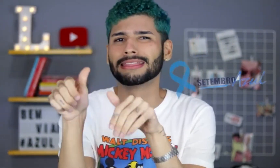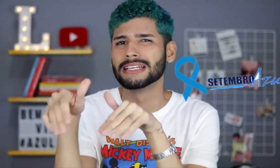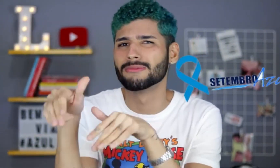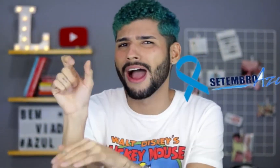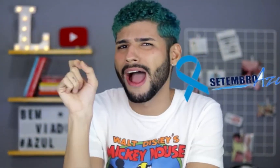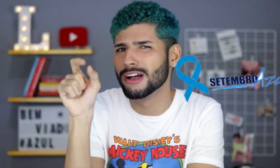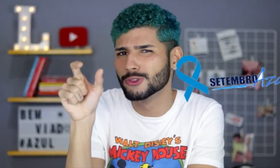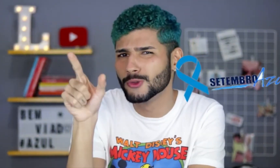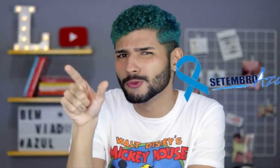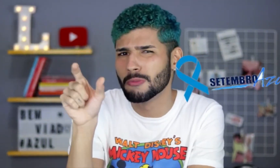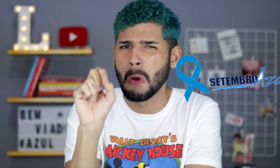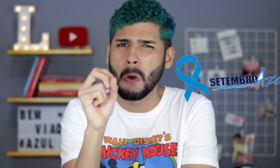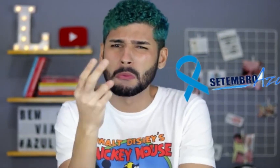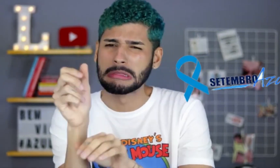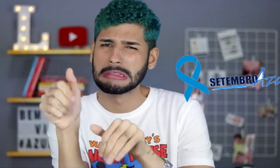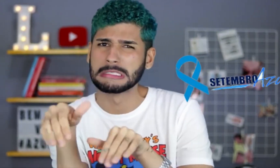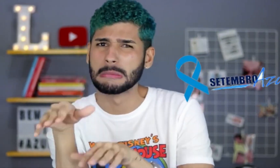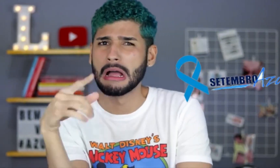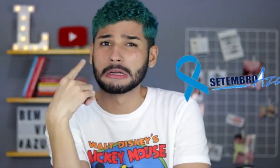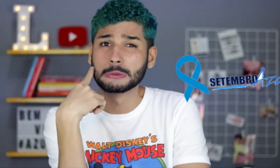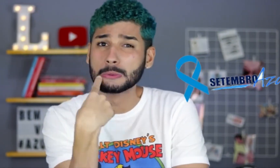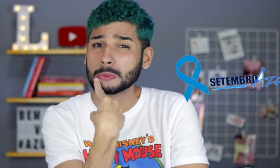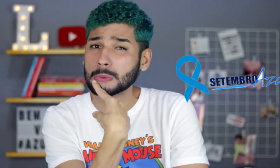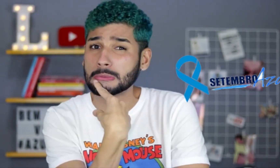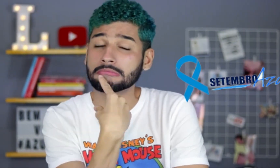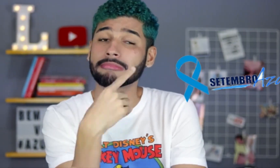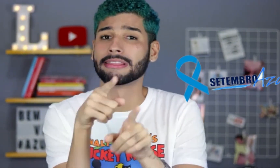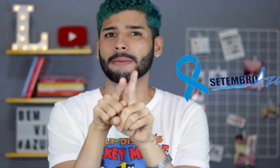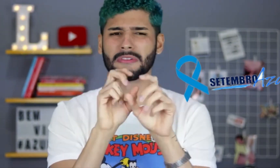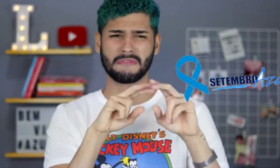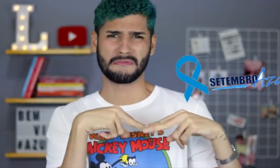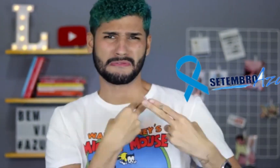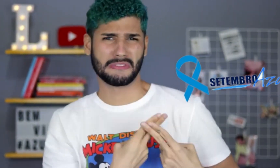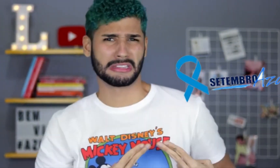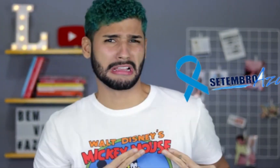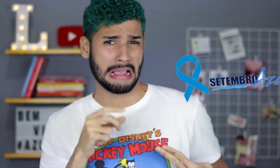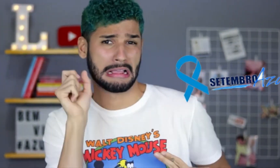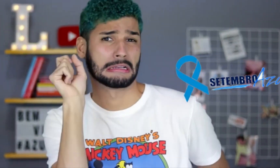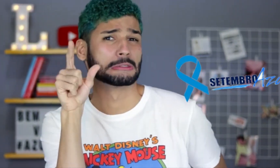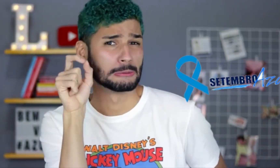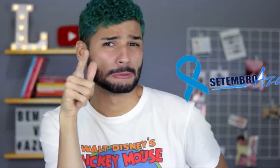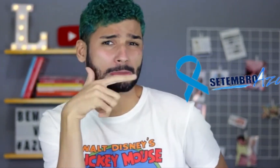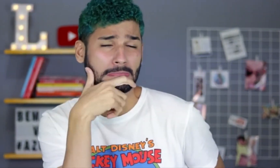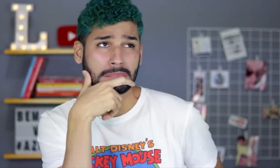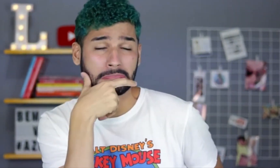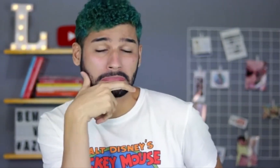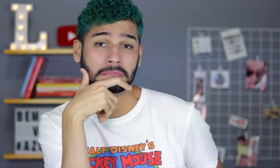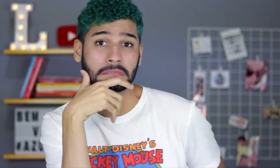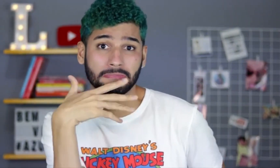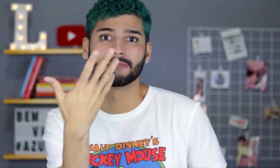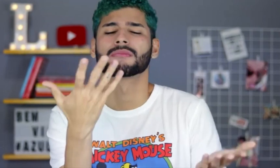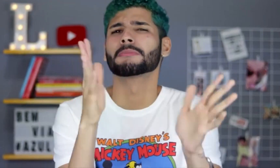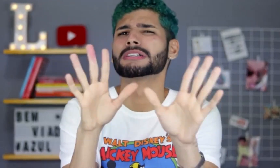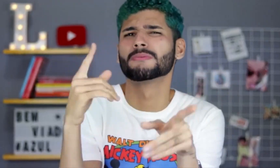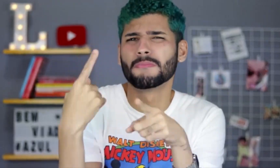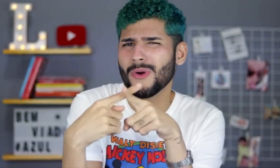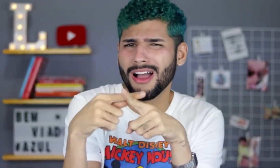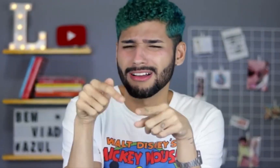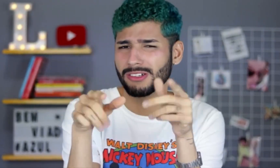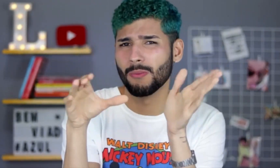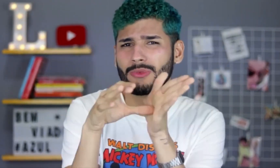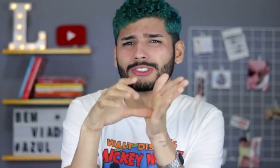muito mais interessante quando o assunto foi sobre setembro azul ou setembro surdo ou fita azul